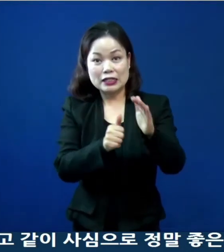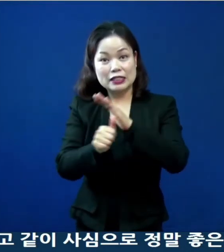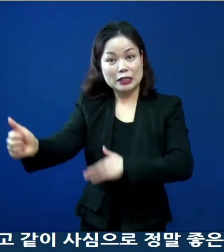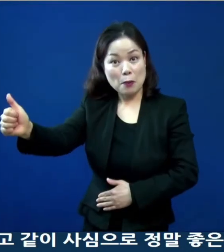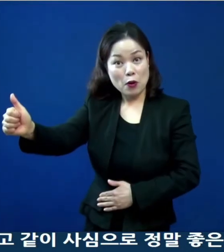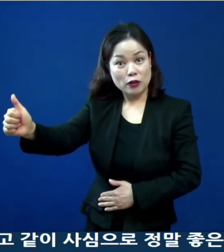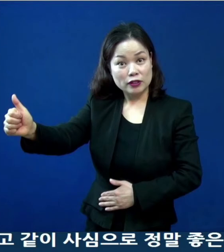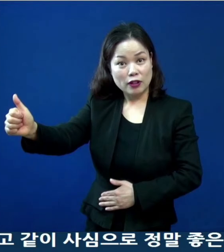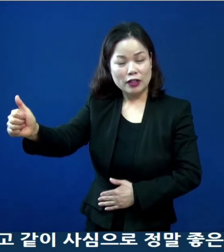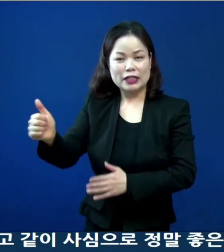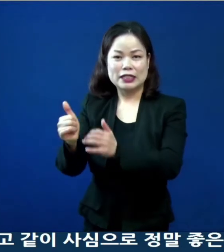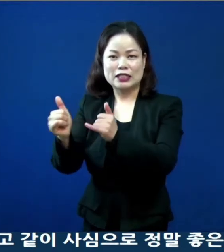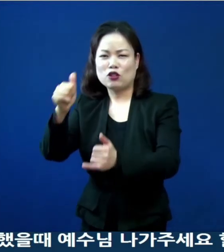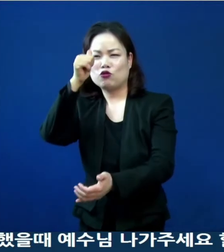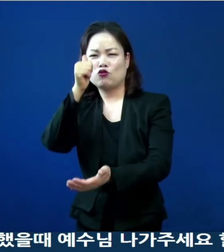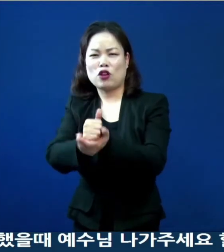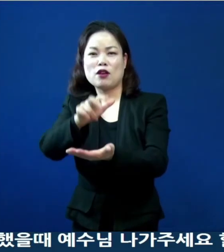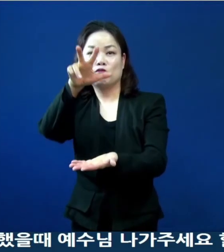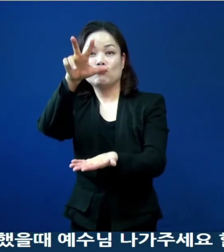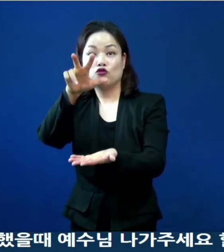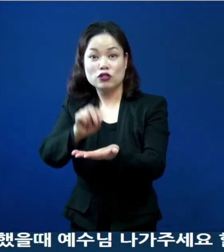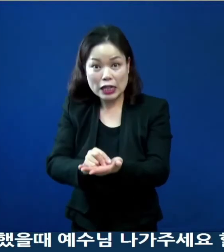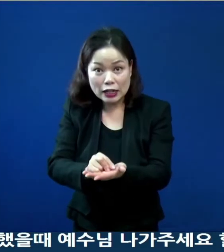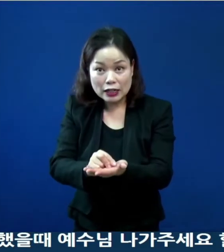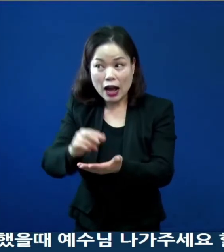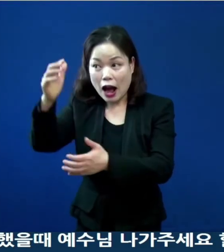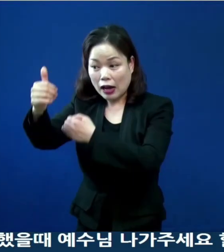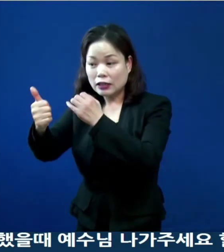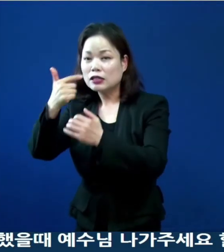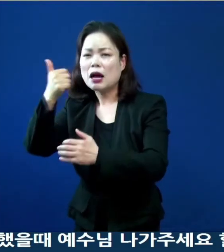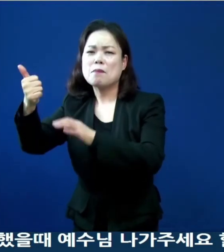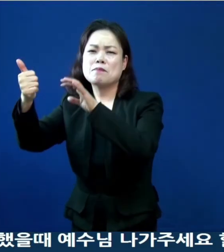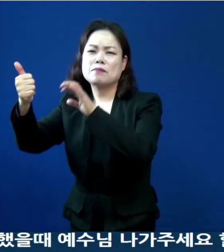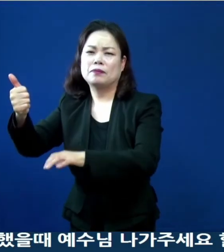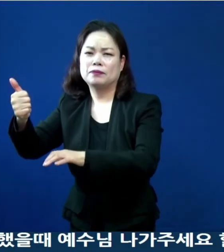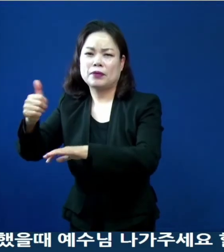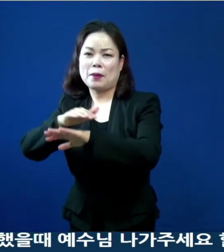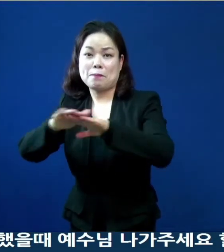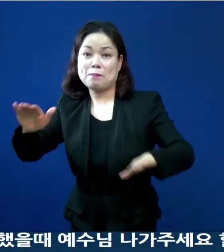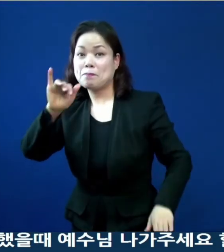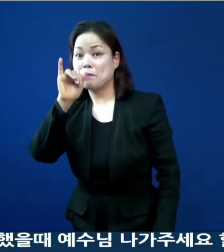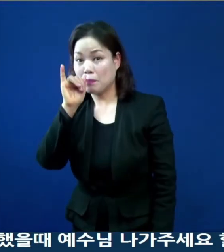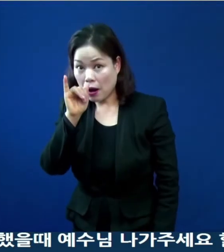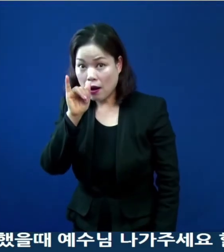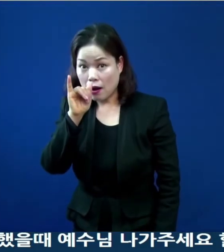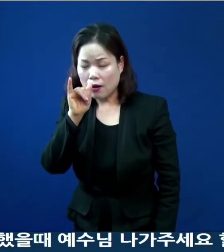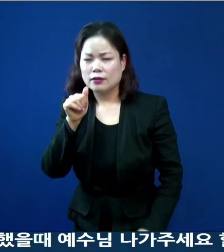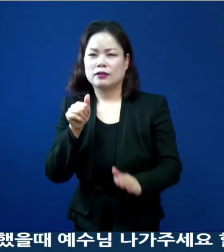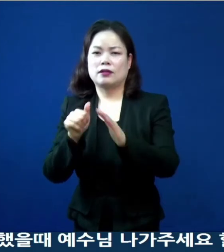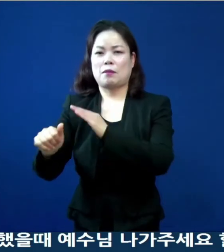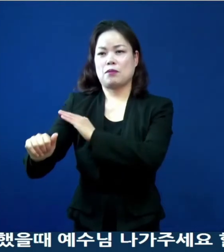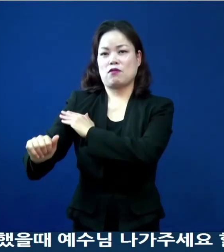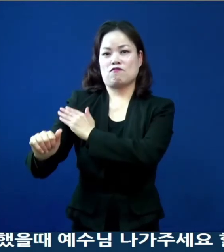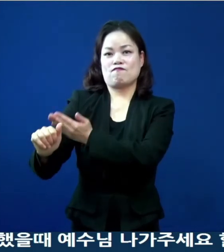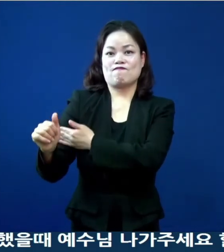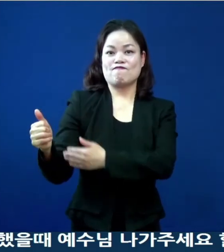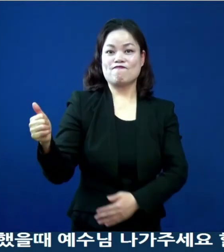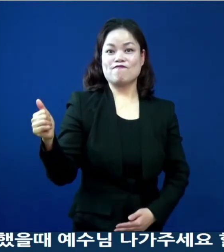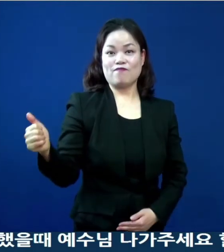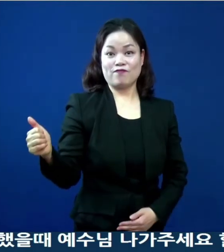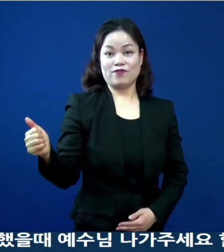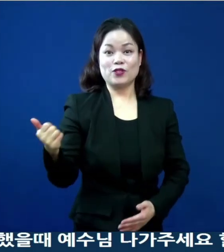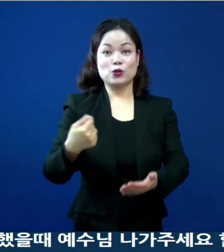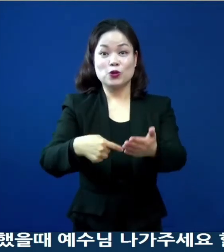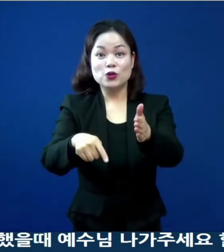대표해서 인간의 죄의 문제를 하나님 아버지 앞에서 다룰 수 있는 그런 대표권을 얻으신 겁니다.